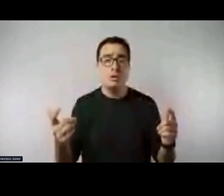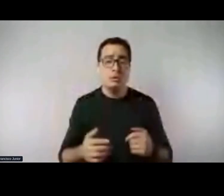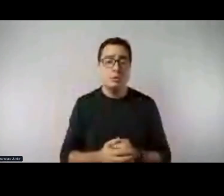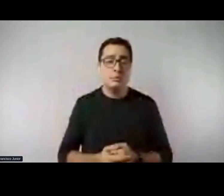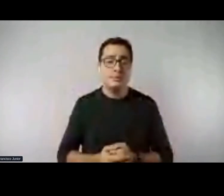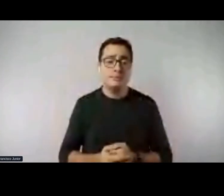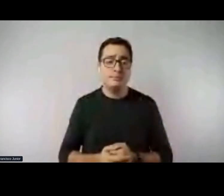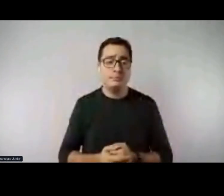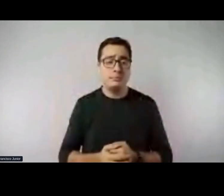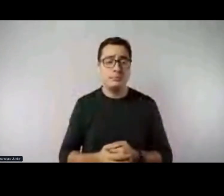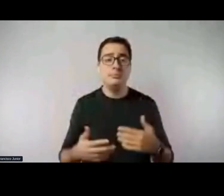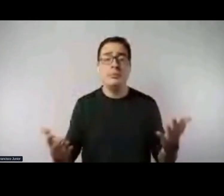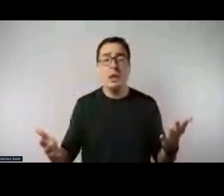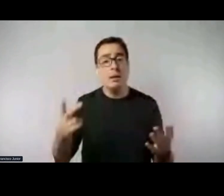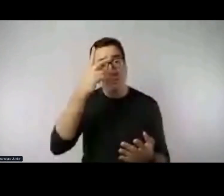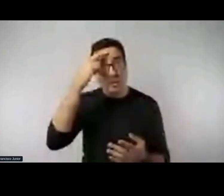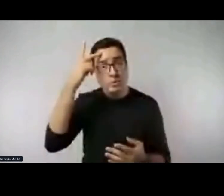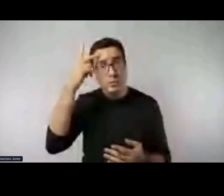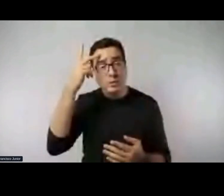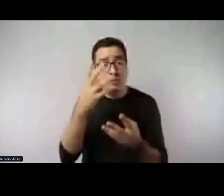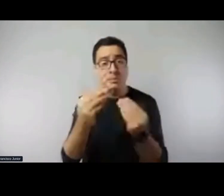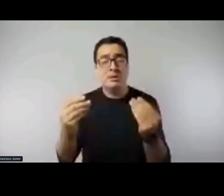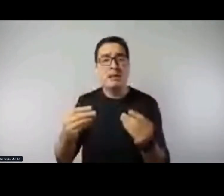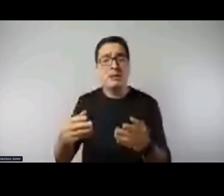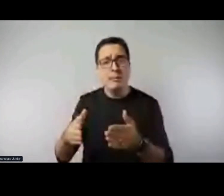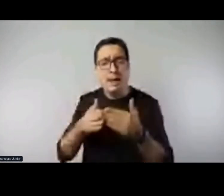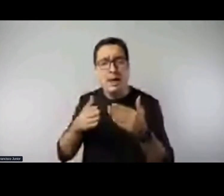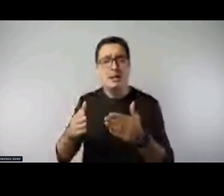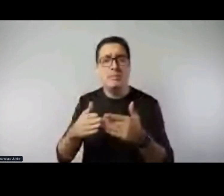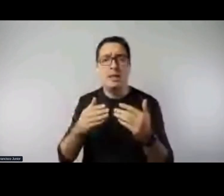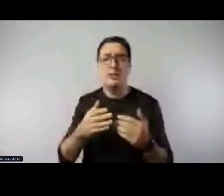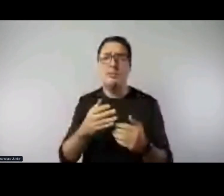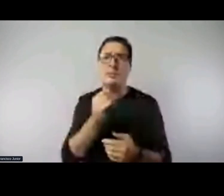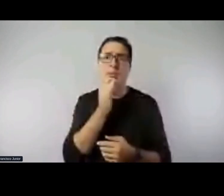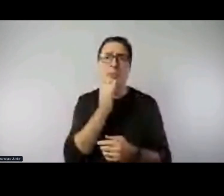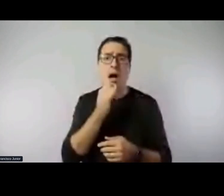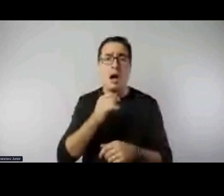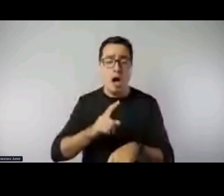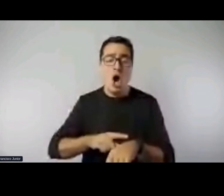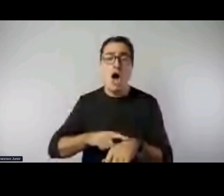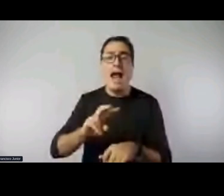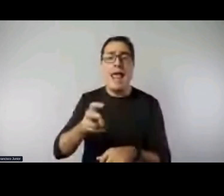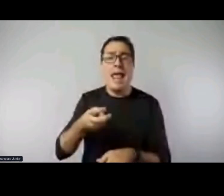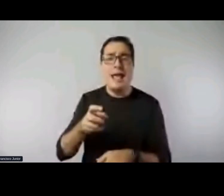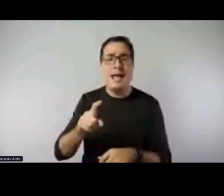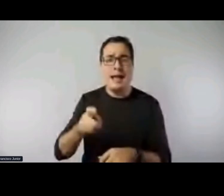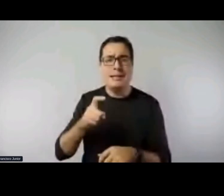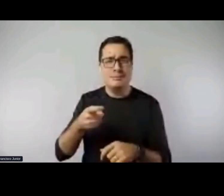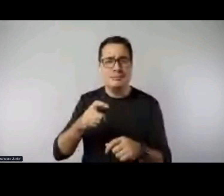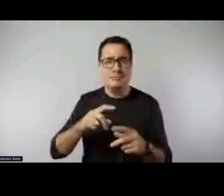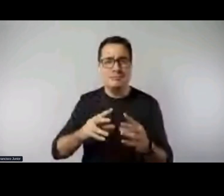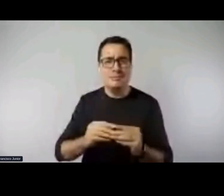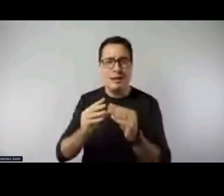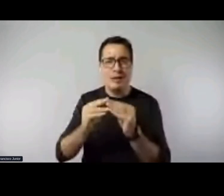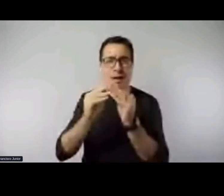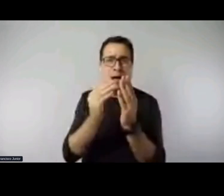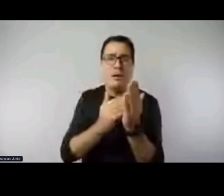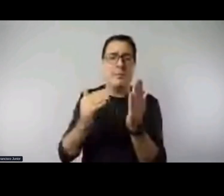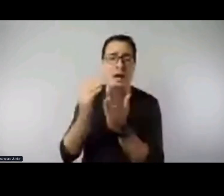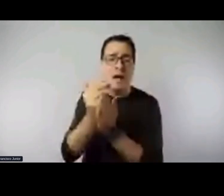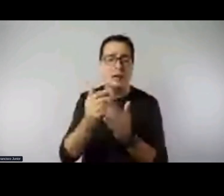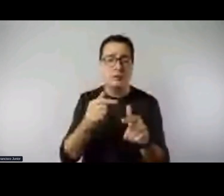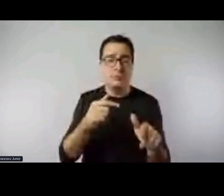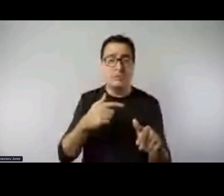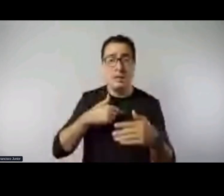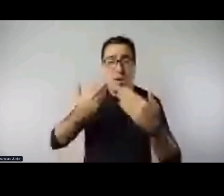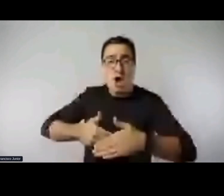E tem gente, quando a gente pede, por exemplo, a nossa hora extra, que é uma hora a mais para fazer as